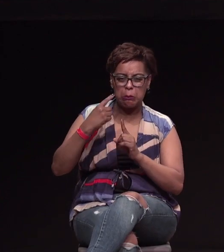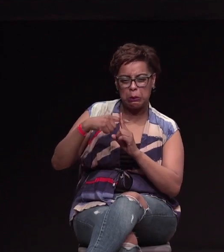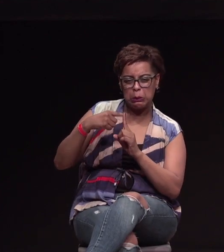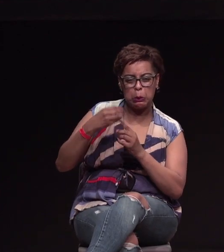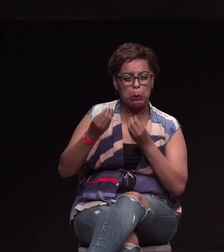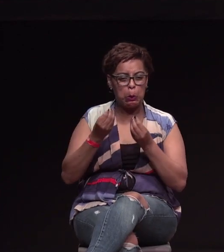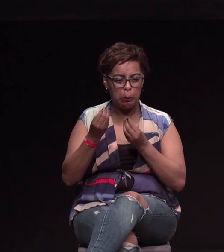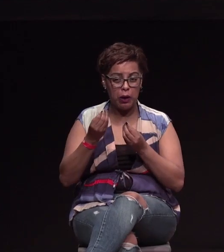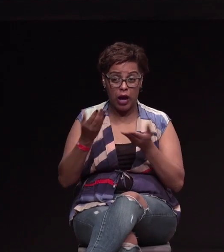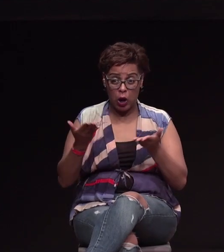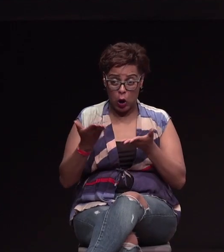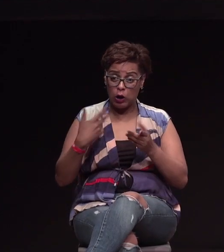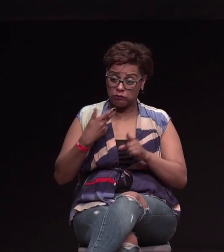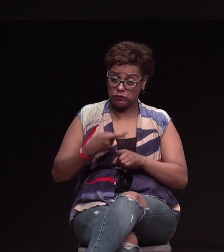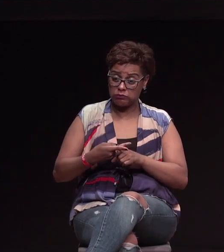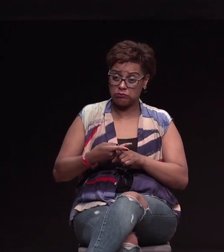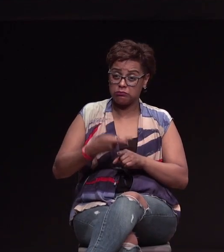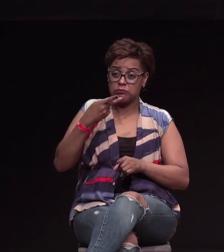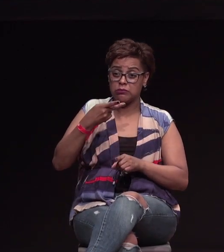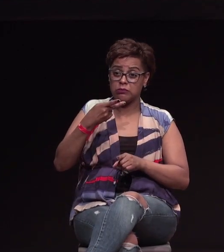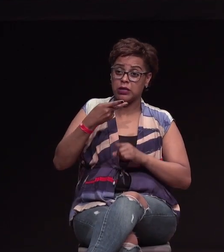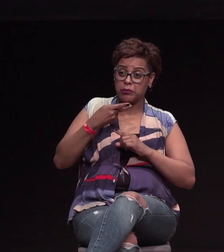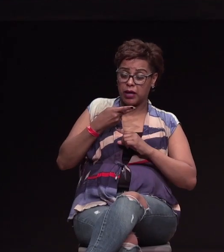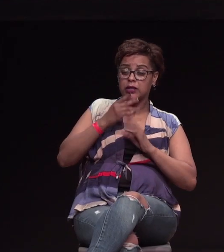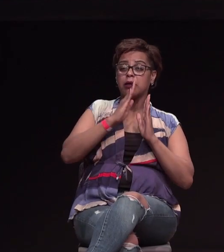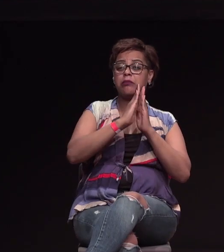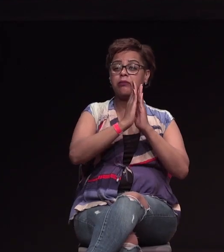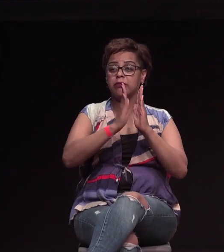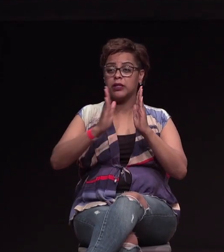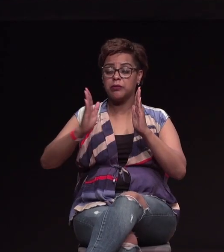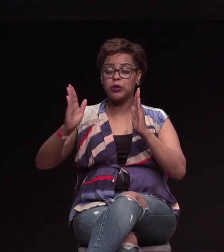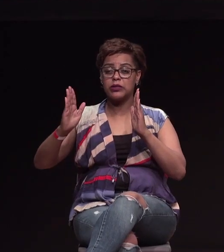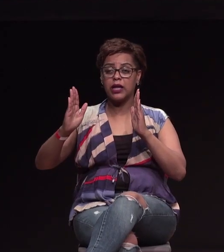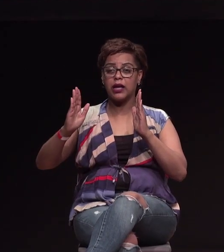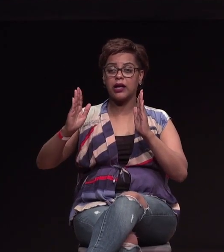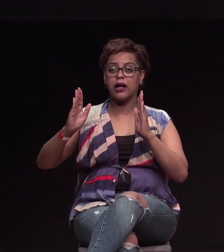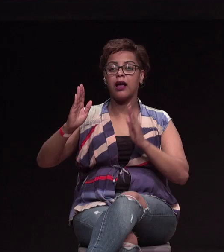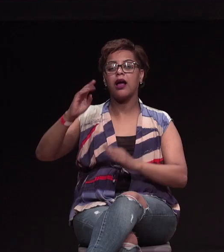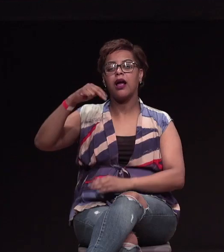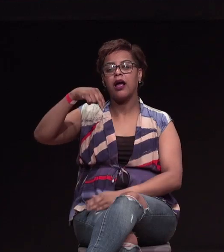ser premiada pela Biblioteca Nacional, na categoria